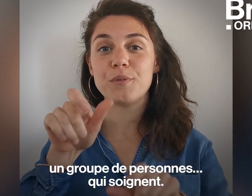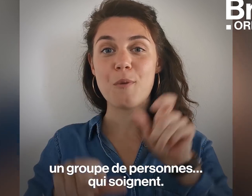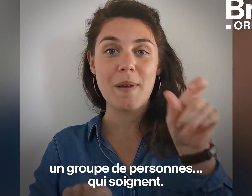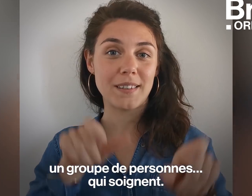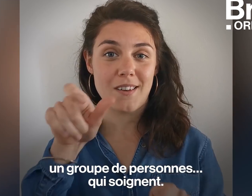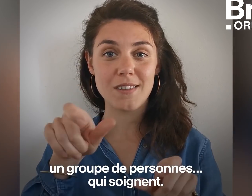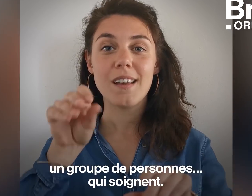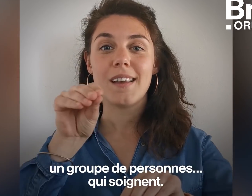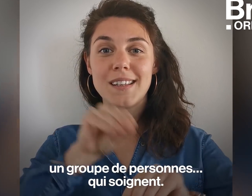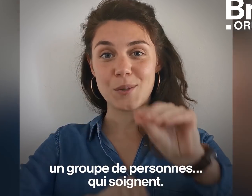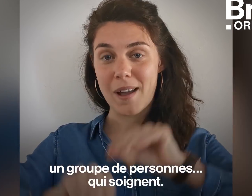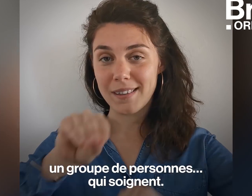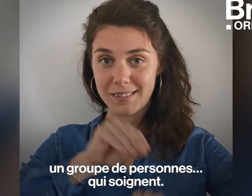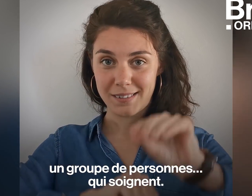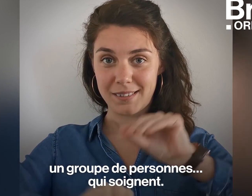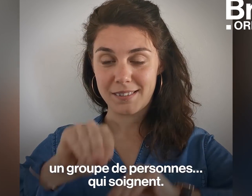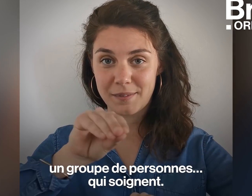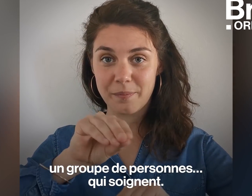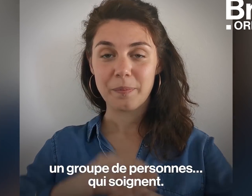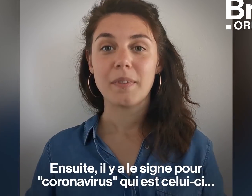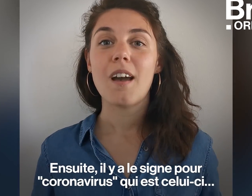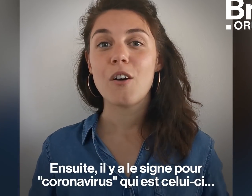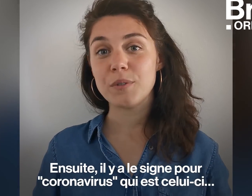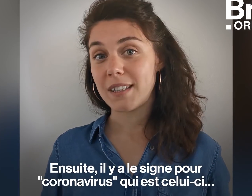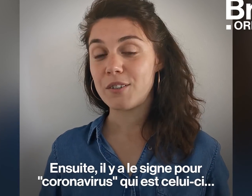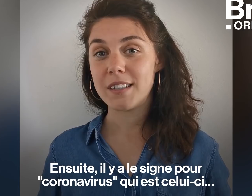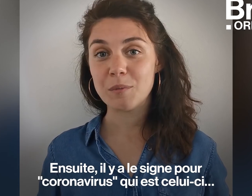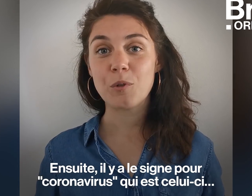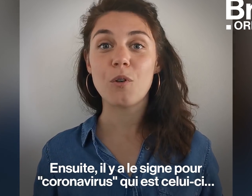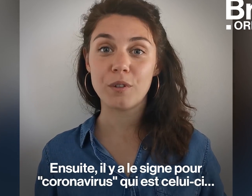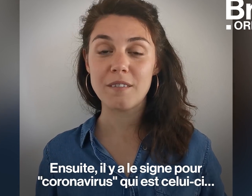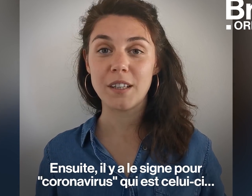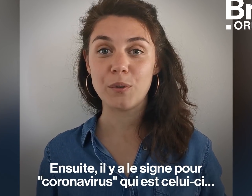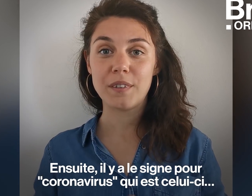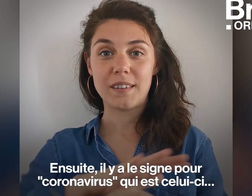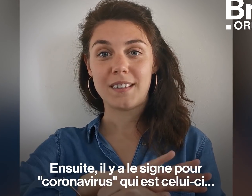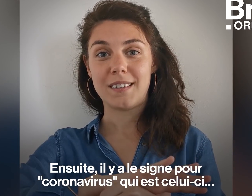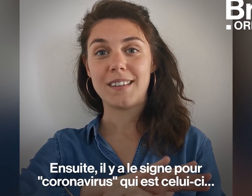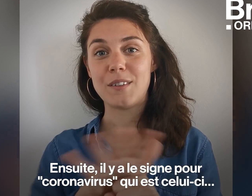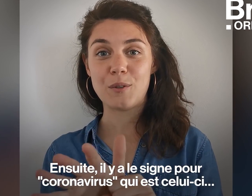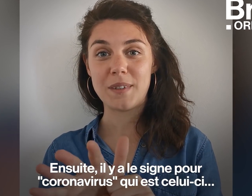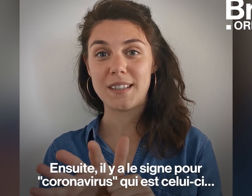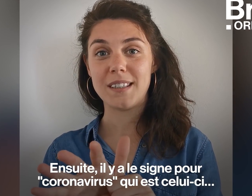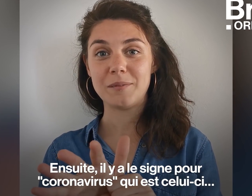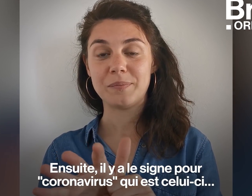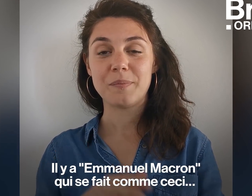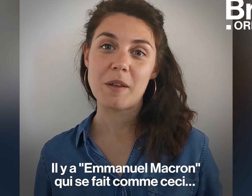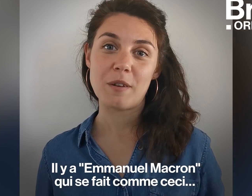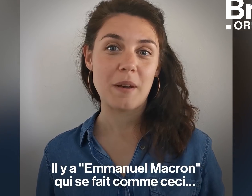de personnes qui soignent. Ensuite, il y a le signe pour coronavirus, qui est celui-ci, Emmanuel